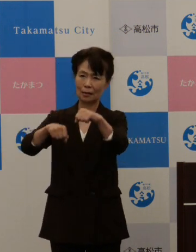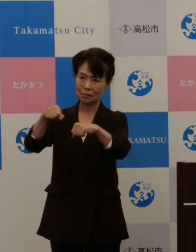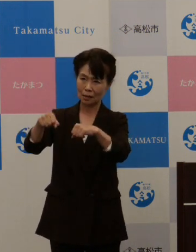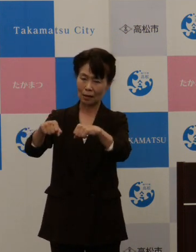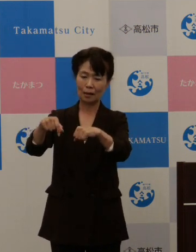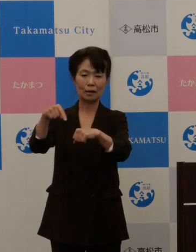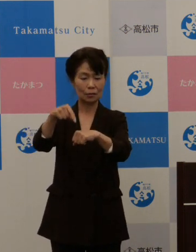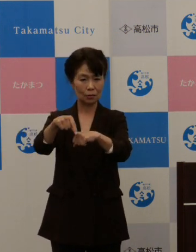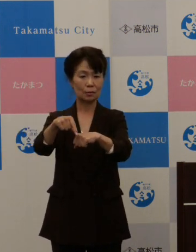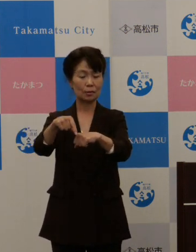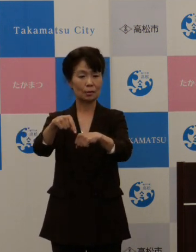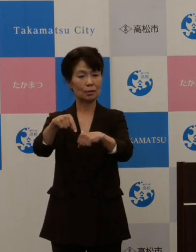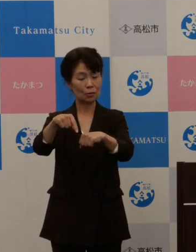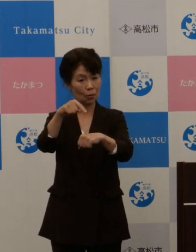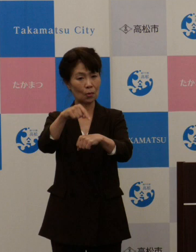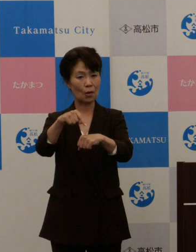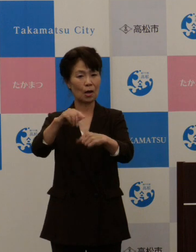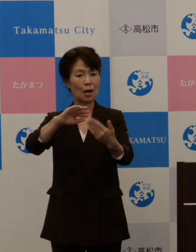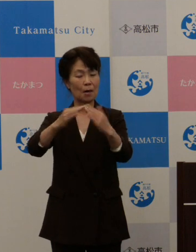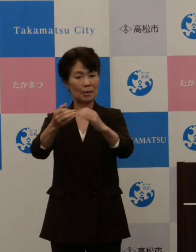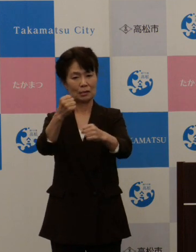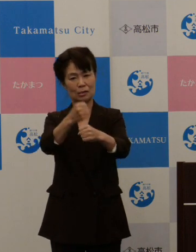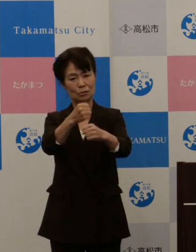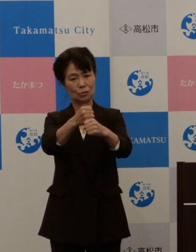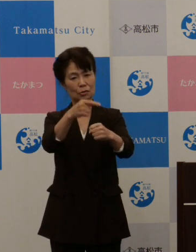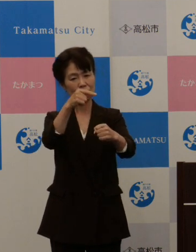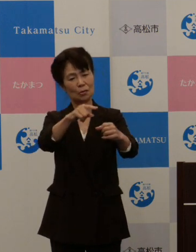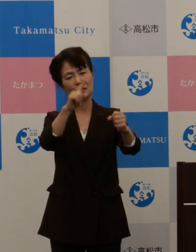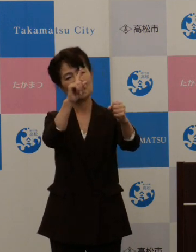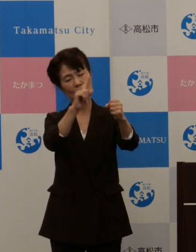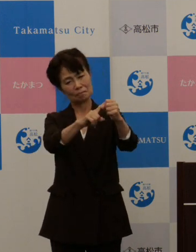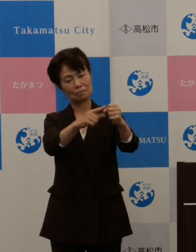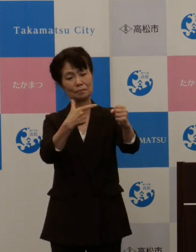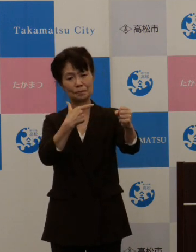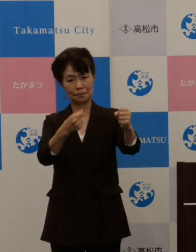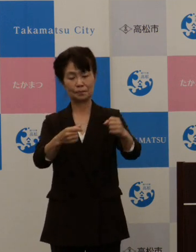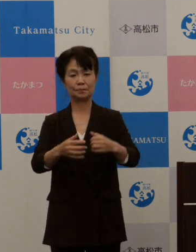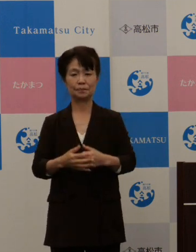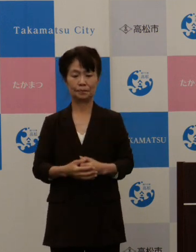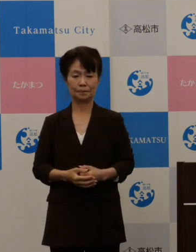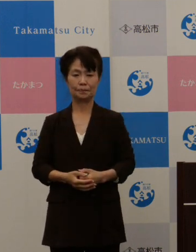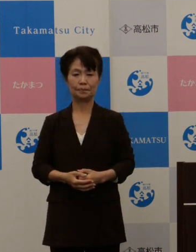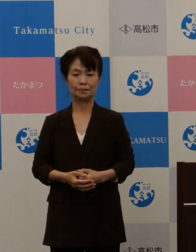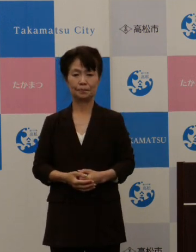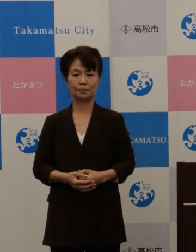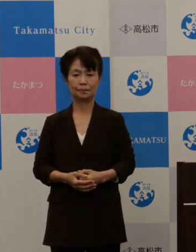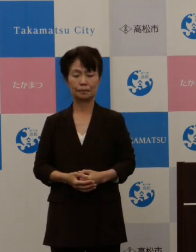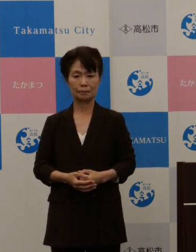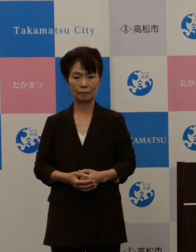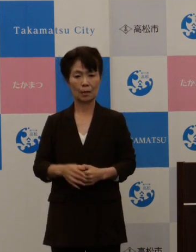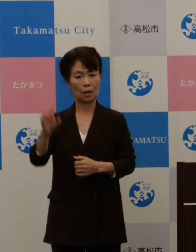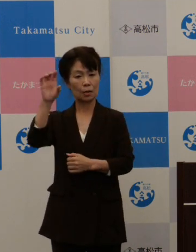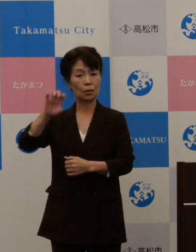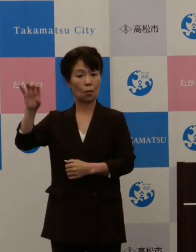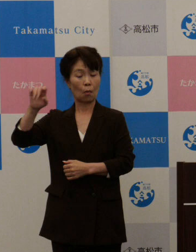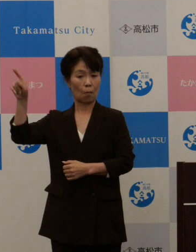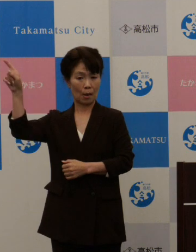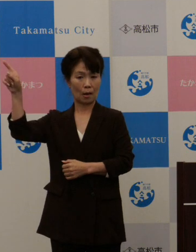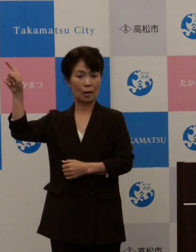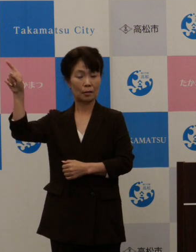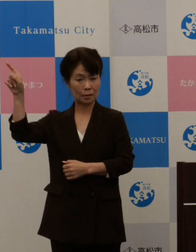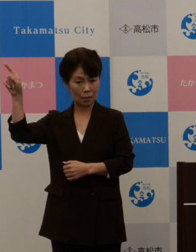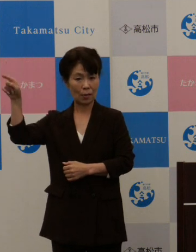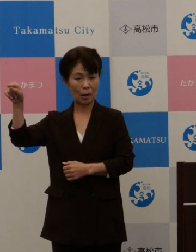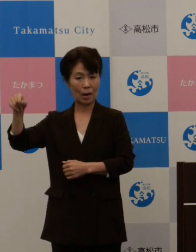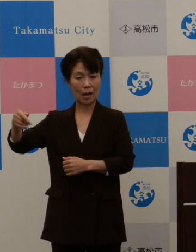の中心の街づくりというのが必要かなというふうに思っておるところでございます。まあ、特にヨーロッパにおきましてはトラ